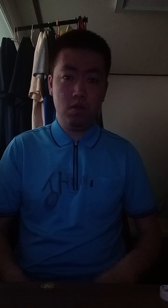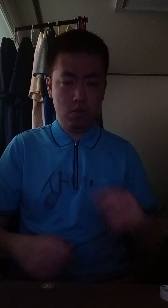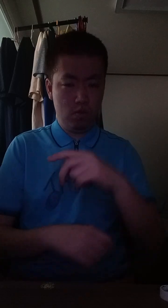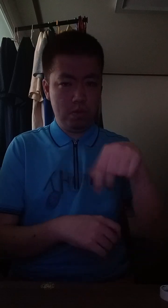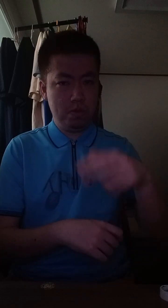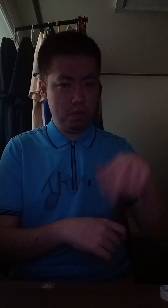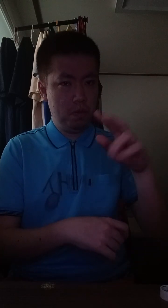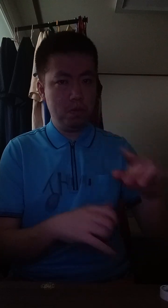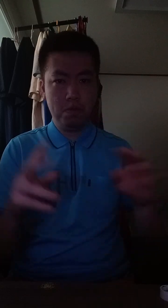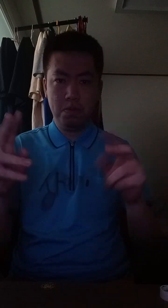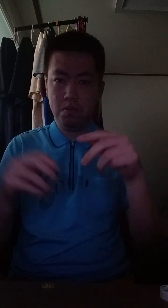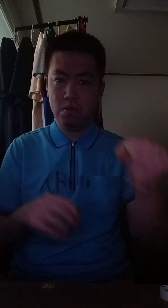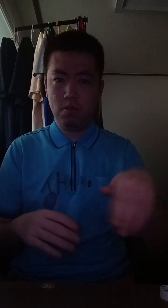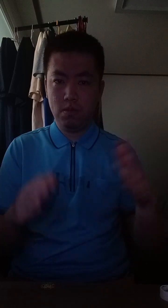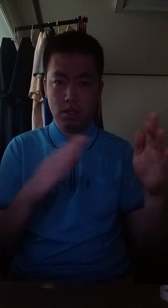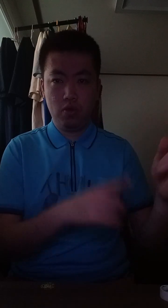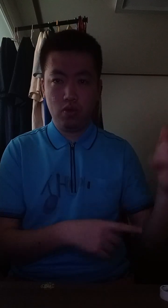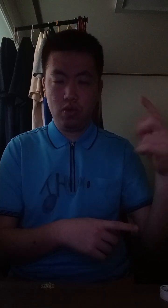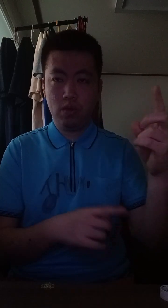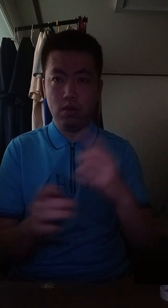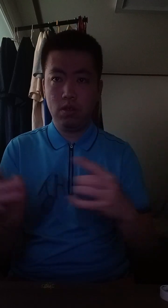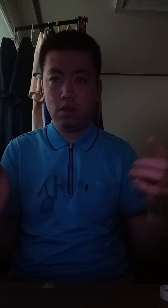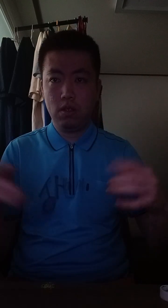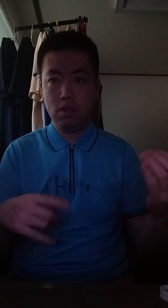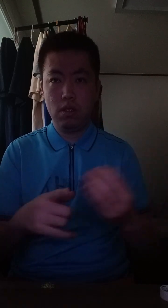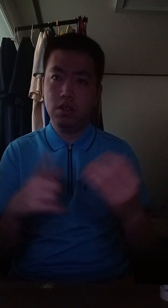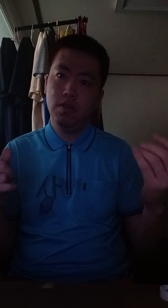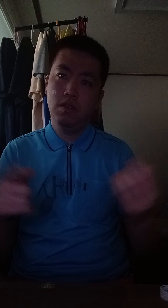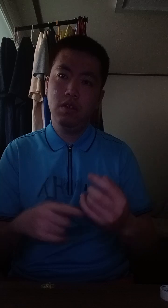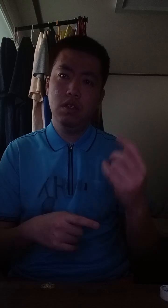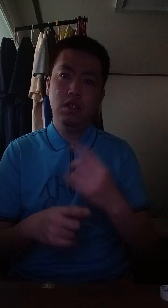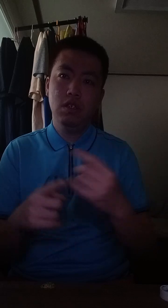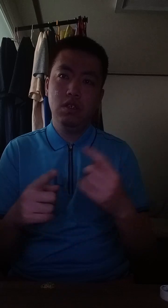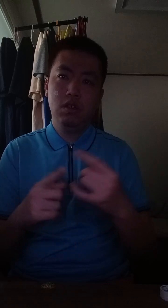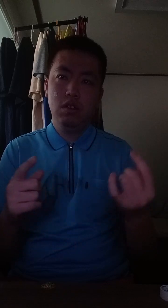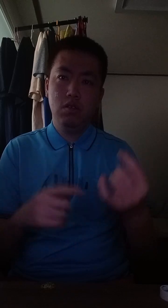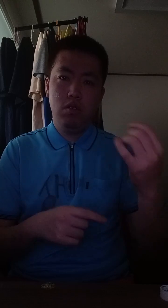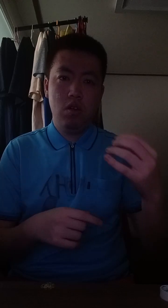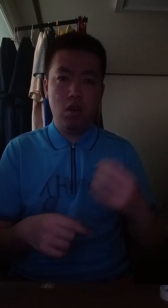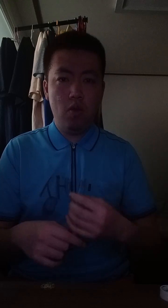부품은 98년에 생산돼 14년간 썼지만 내구 연한이 별도로 없다는